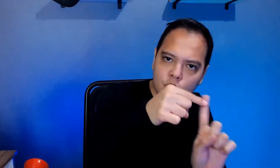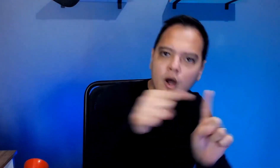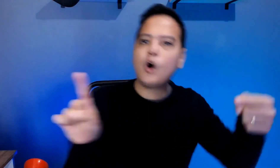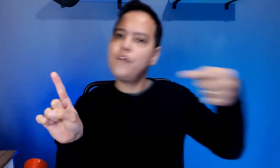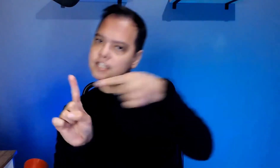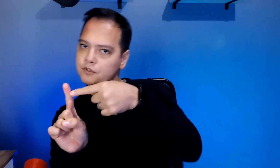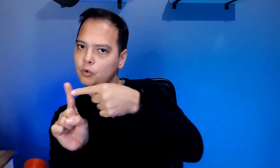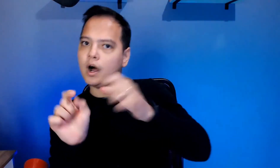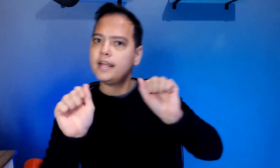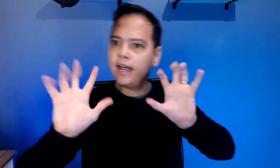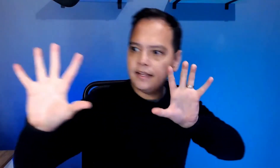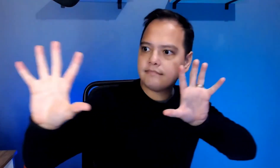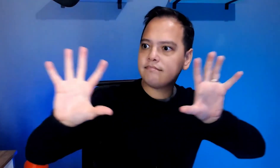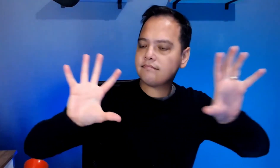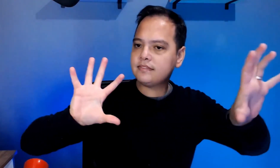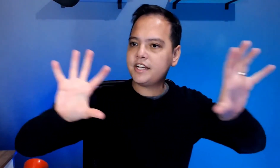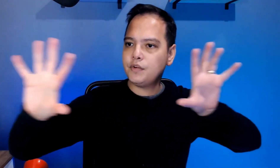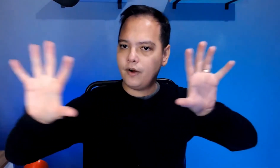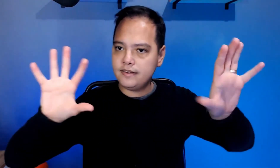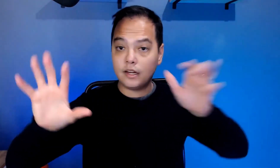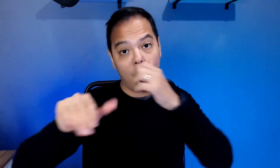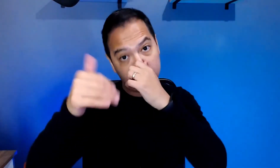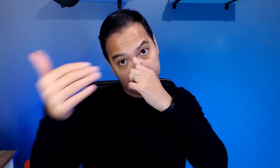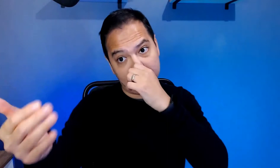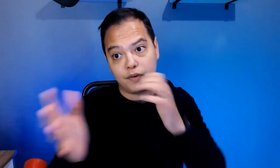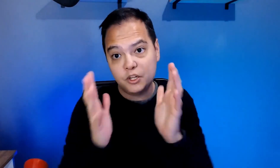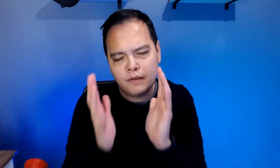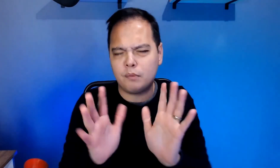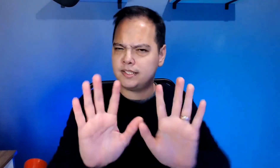ou foi essa pessoa? E aí a gente vai organizando. Ou se você está em dúvida de uma informação,